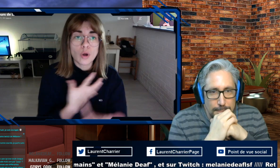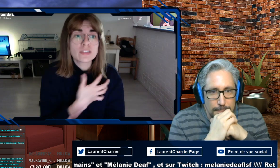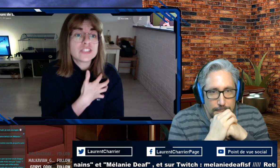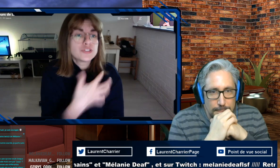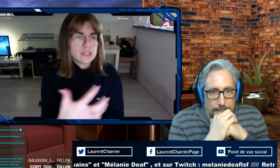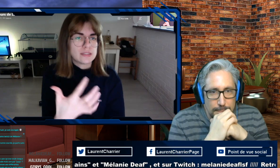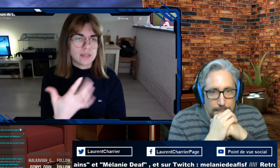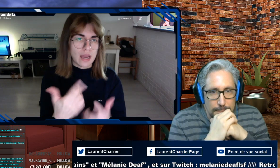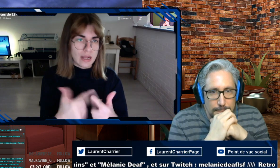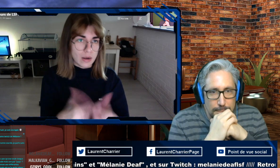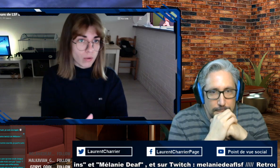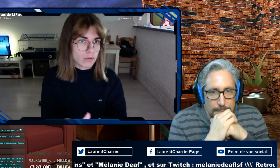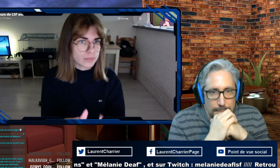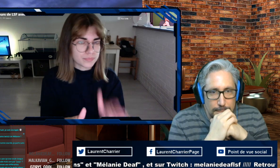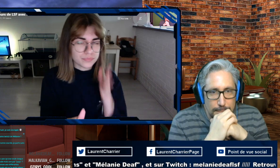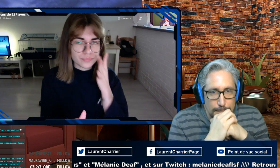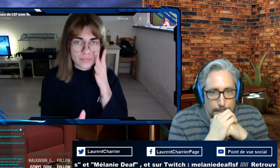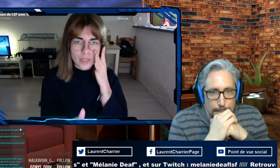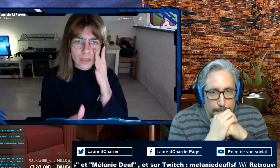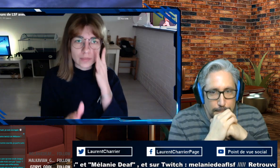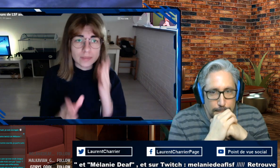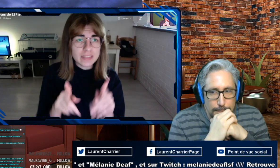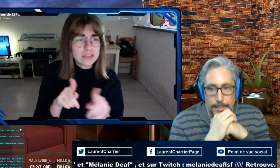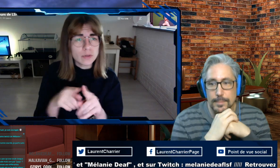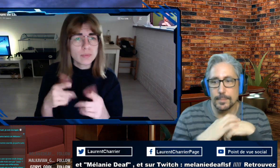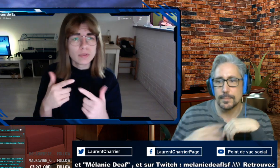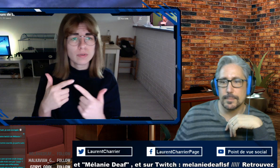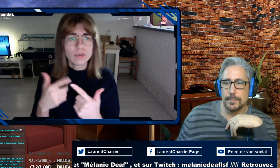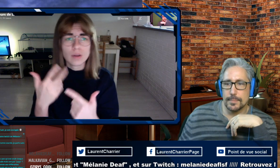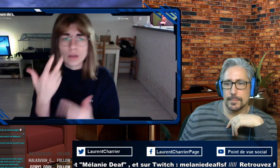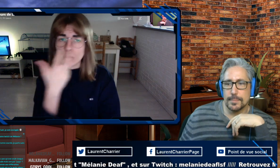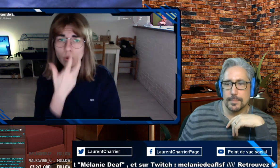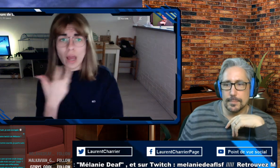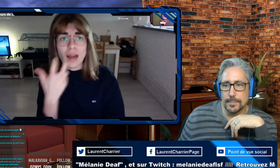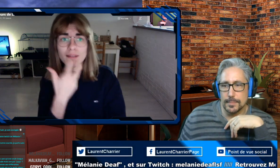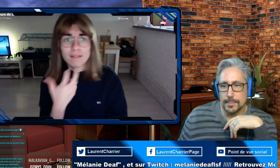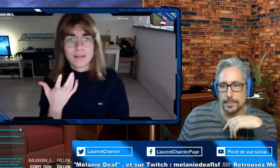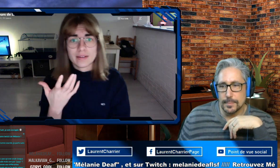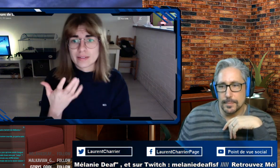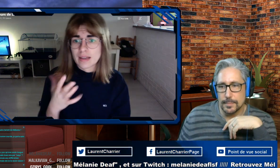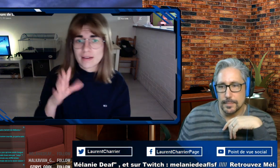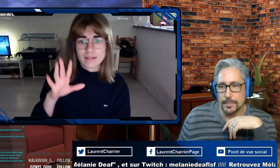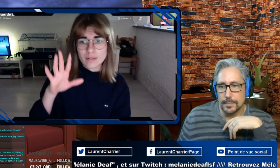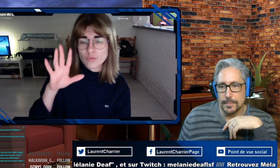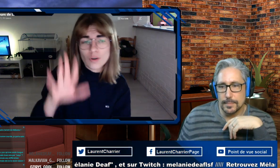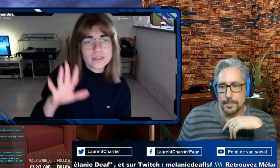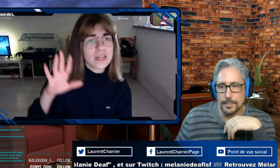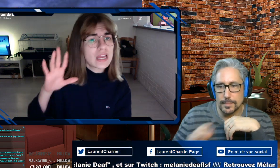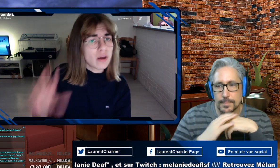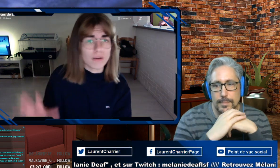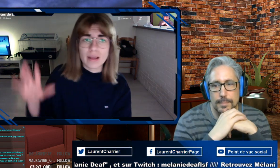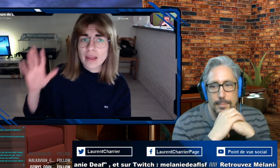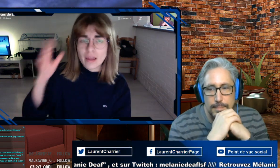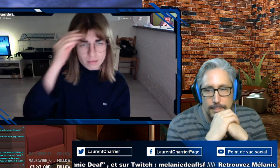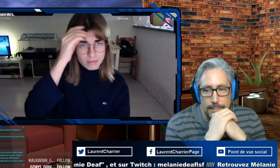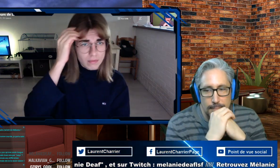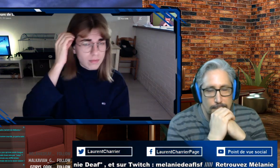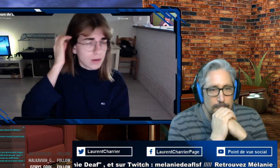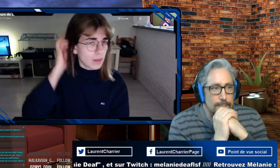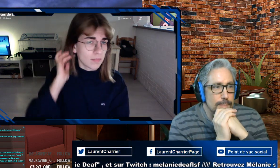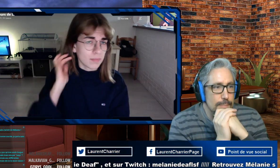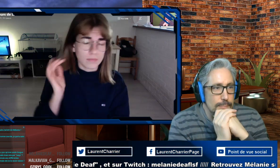donne une grande richesse à la langue. C'est bah, comme l'oral, le français,